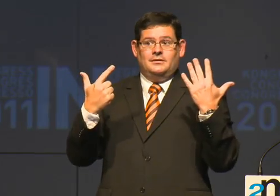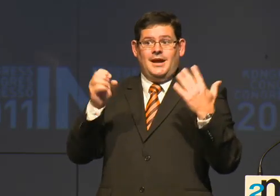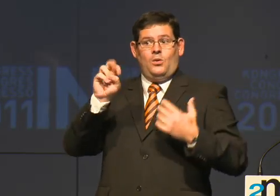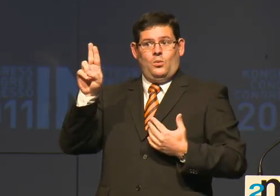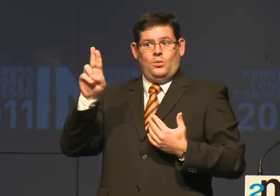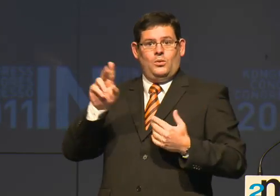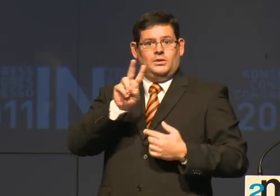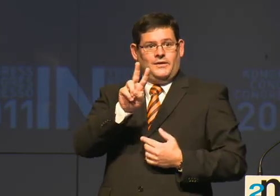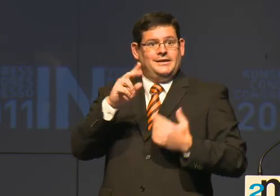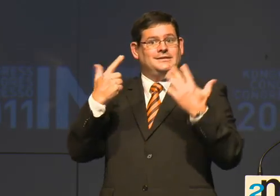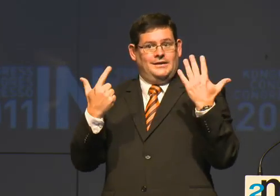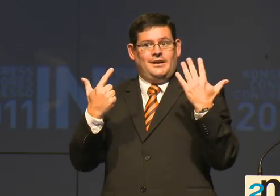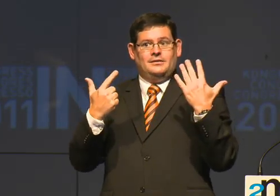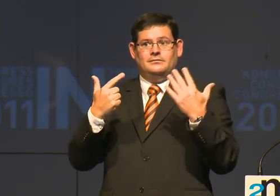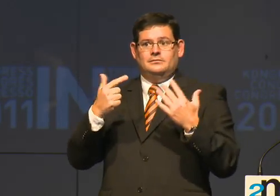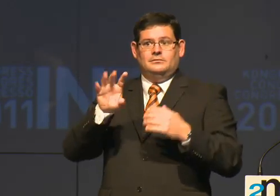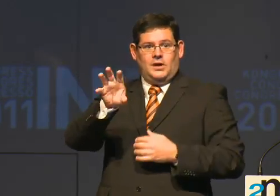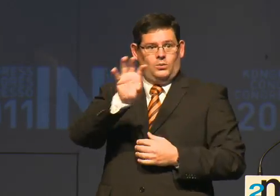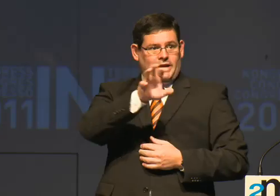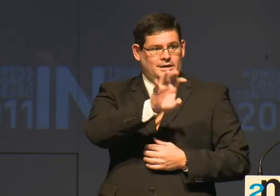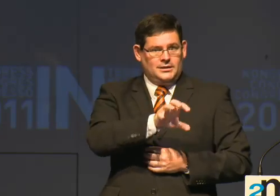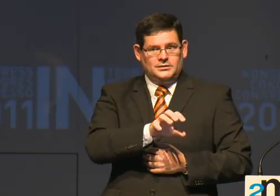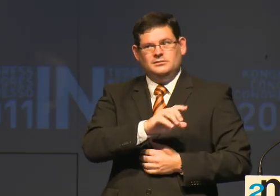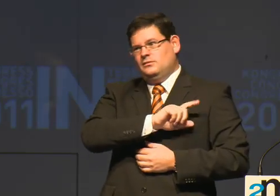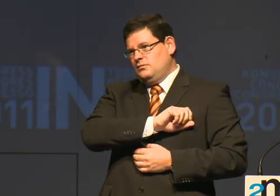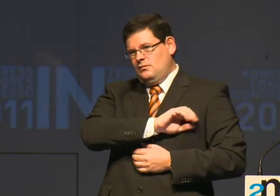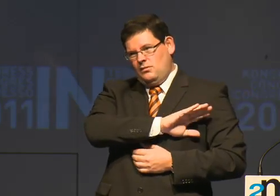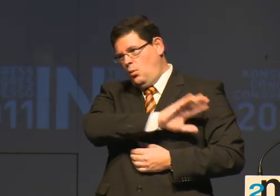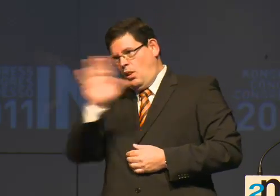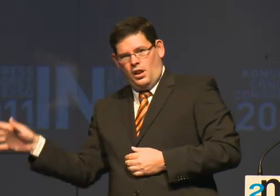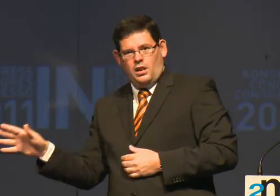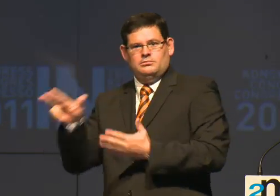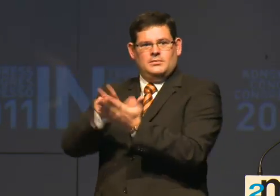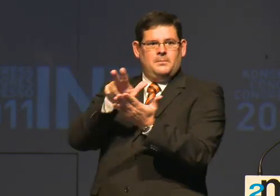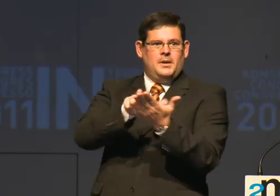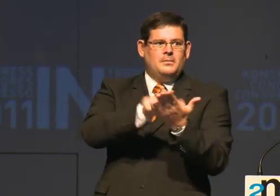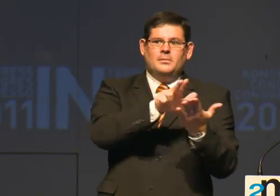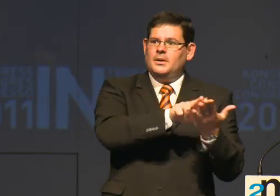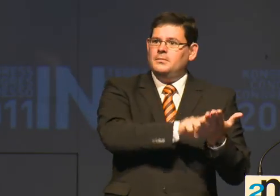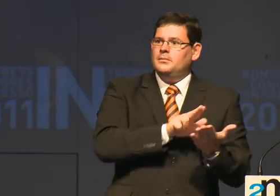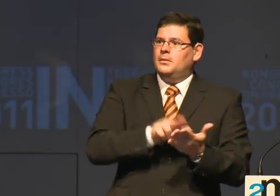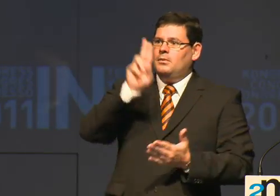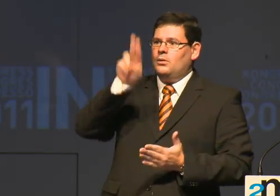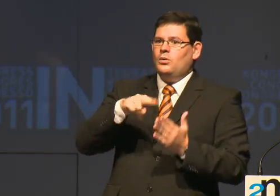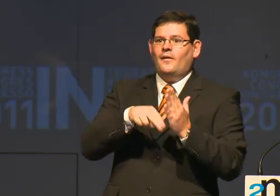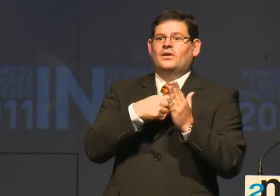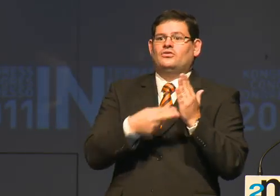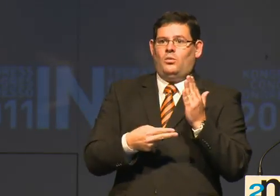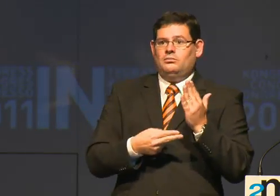pour obtenir certains droits. Dans certains pays dans l'Union européenne, dans 27 pays de l'Union européenne, cette convention